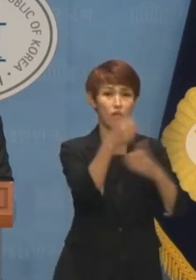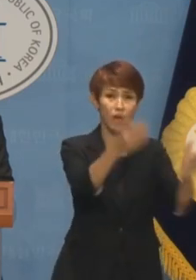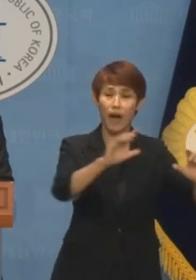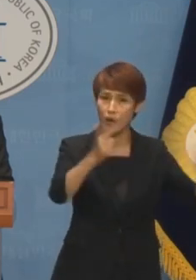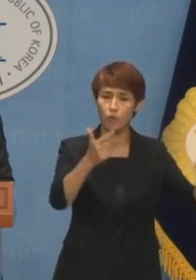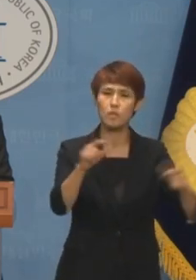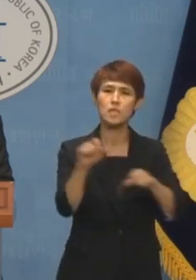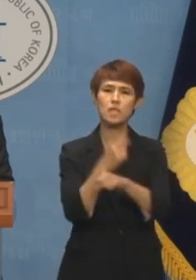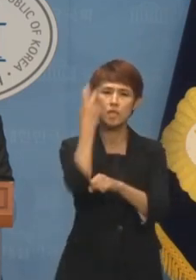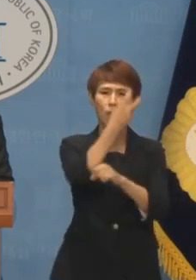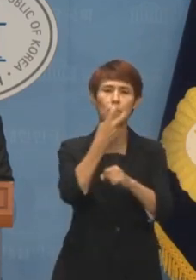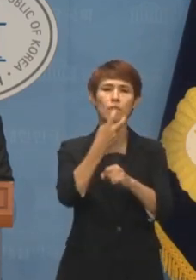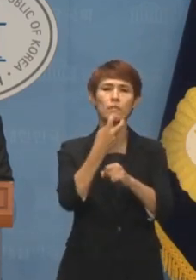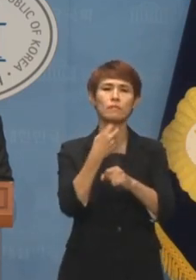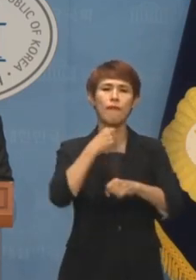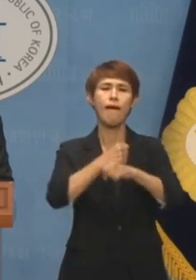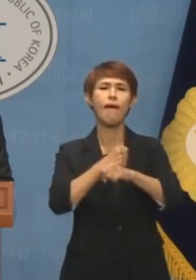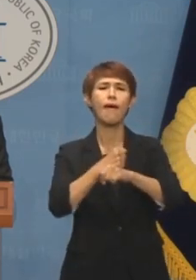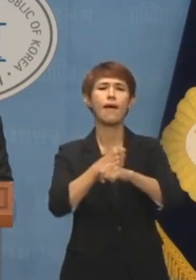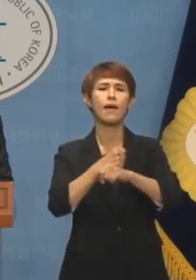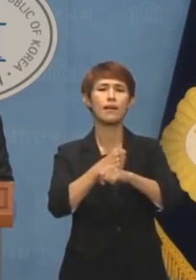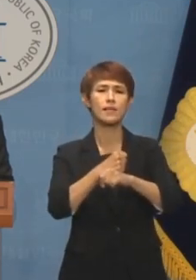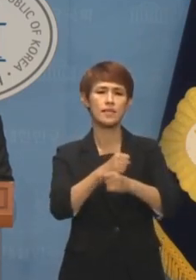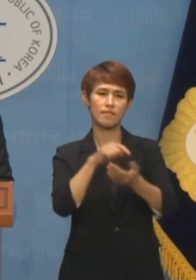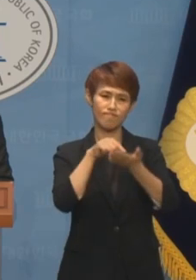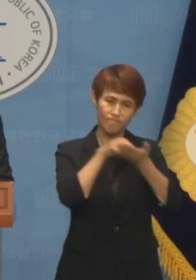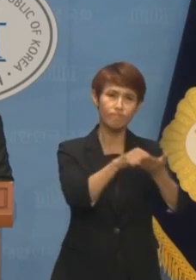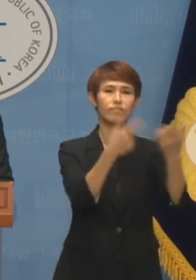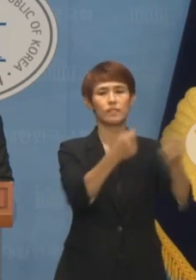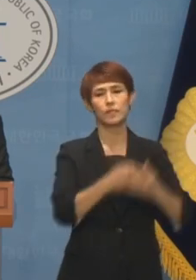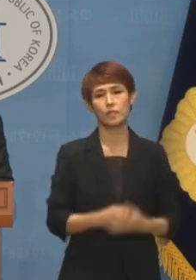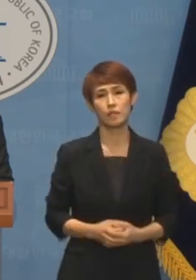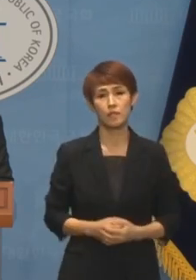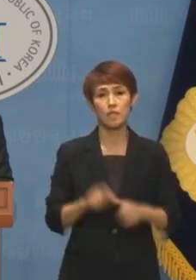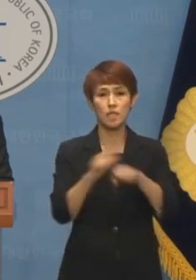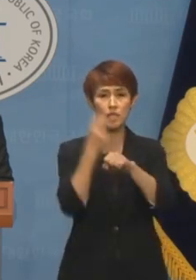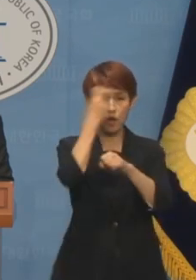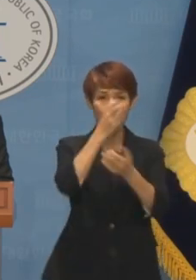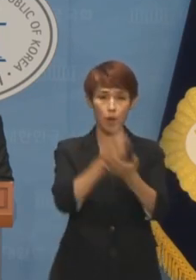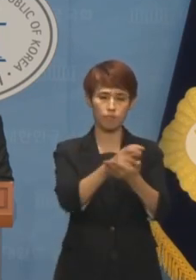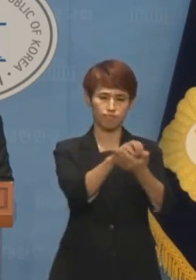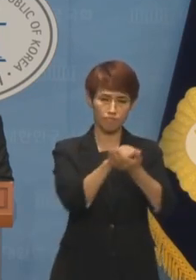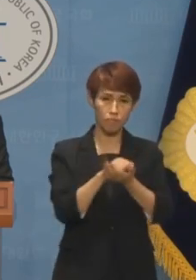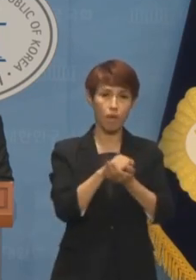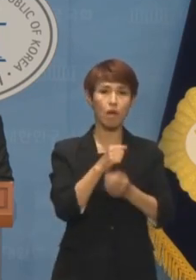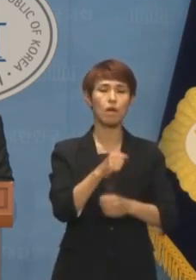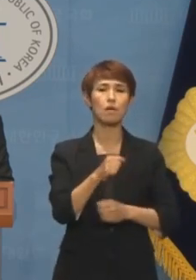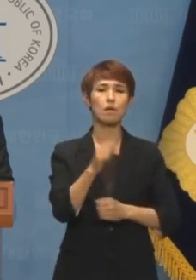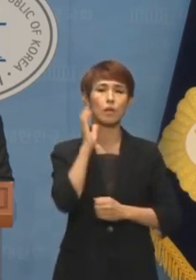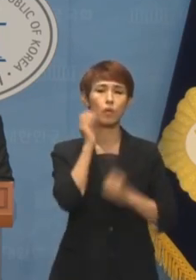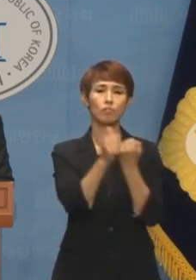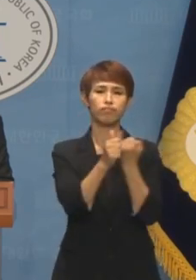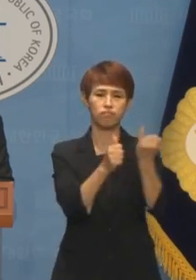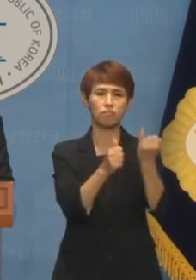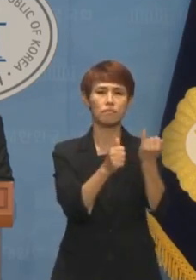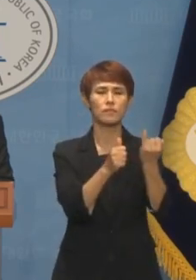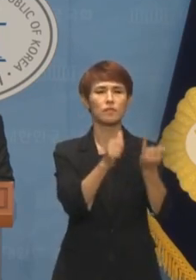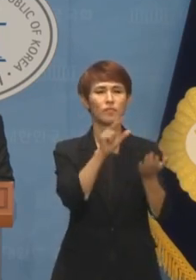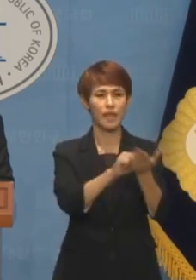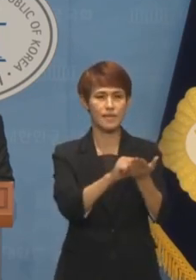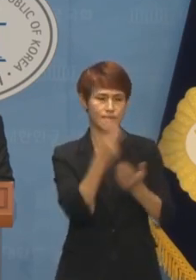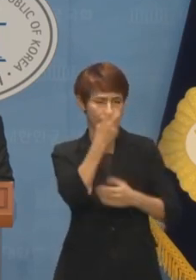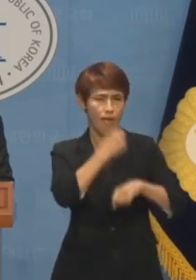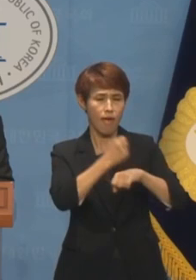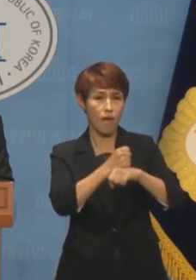수사를 수용하라는 것입니다. 특검법을 수용해 김건희 여사 의혹을 규명하라는 민의에 맞서